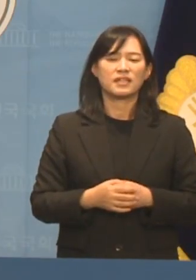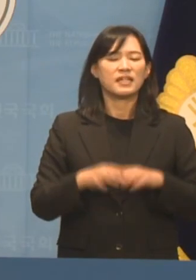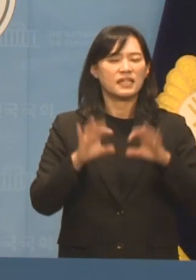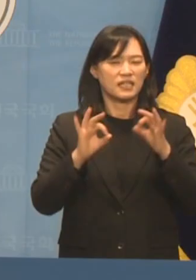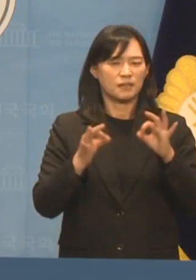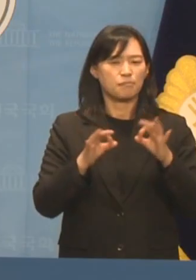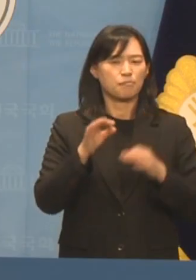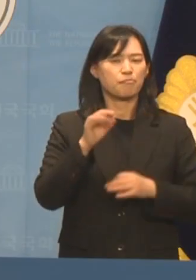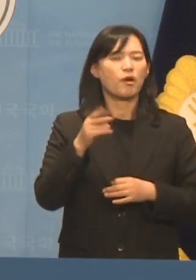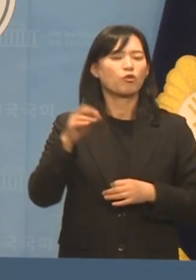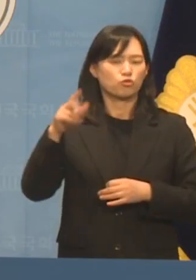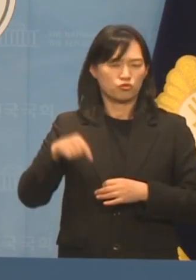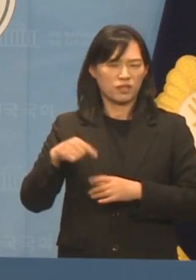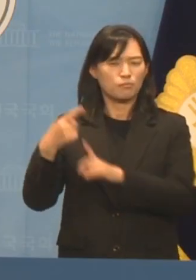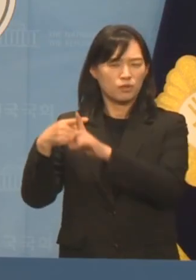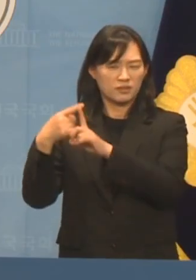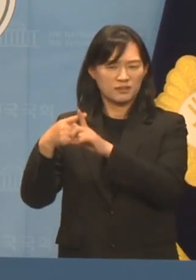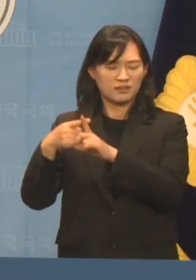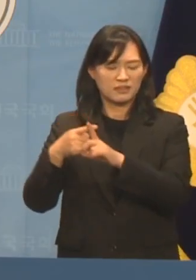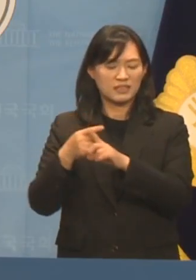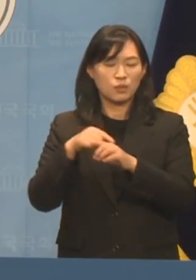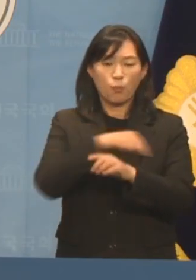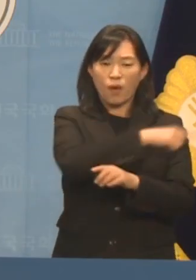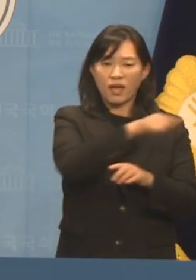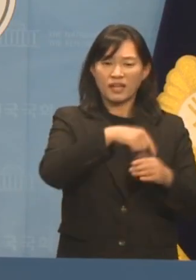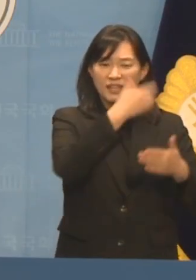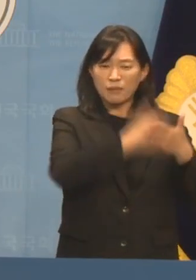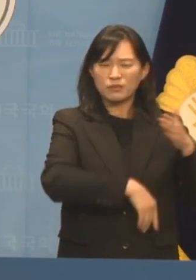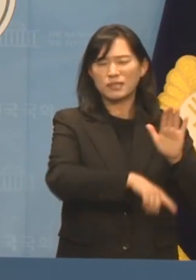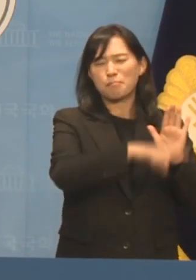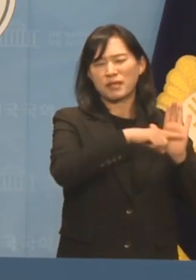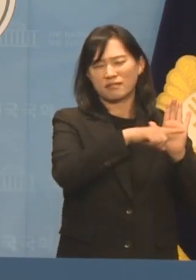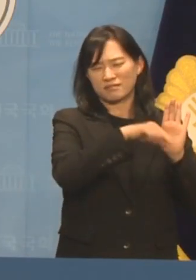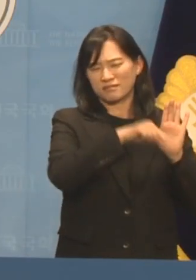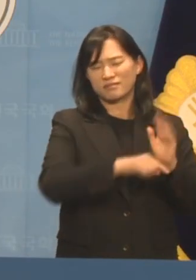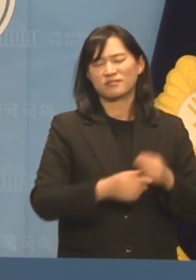김병주에게는 홈플러스, 그리고 그 나머지에게는 모두 홈 마이너스인